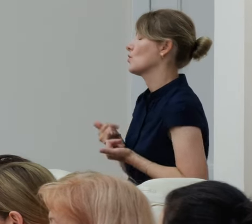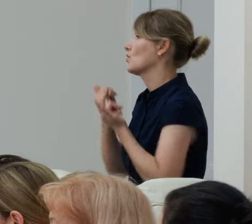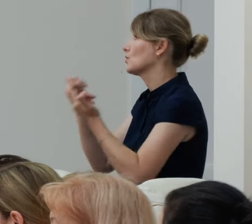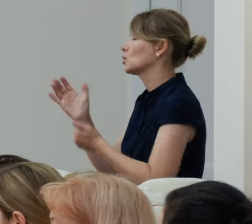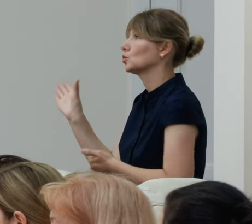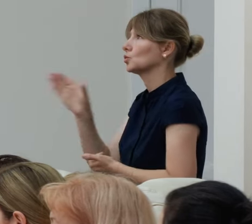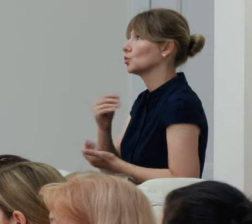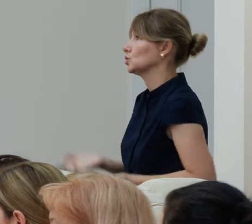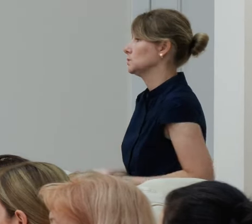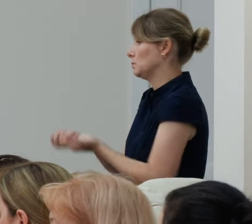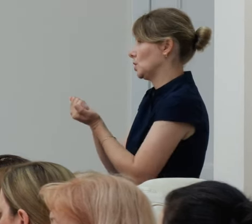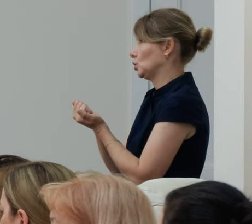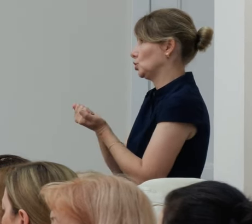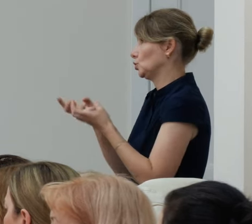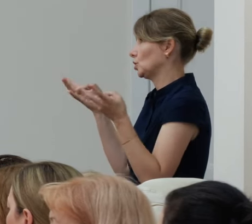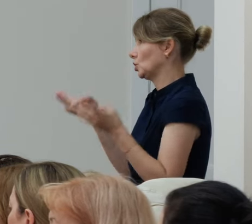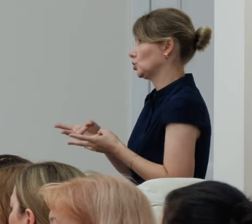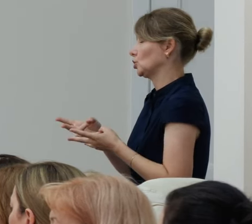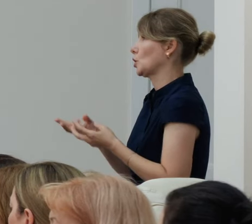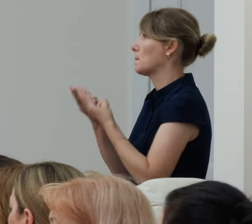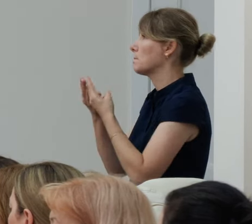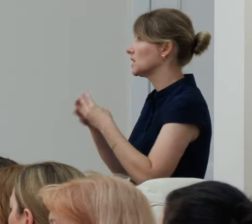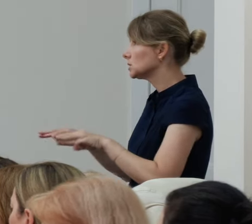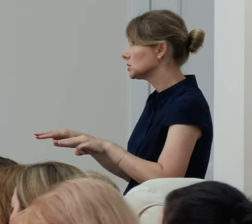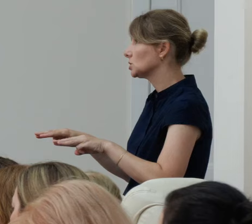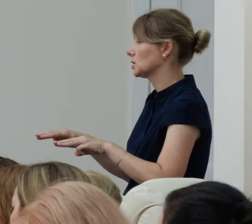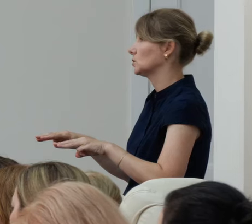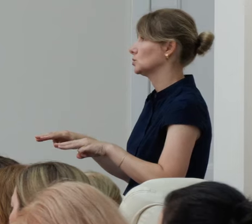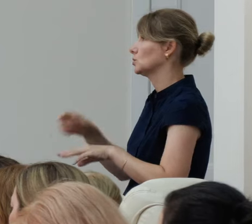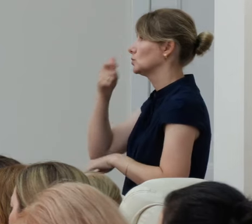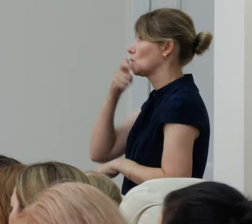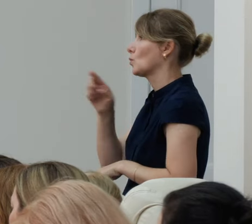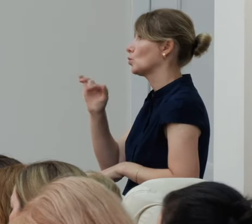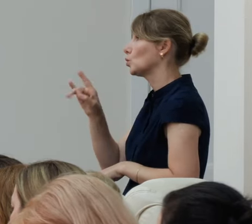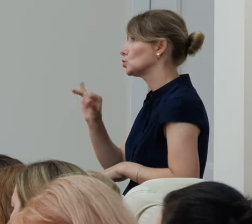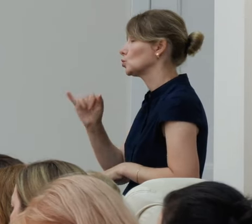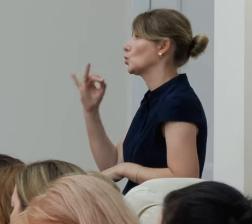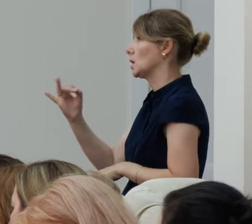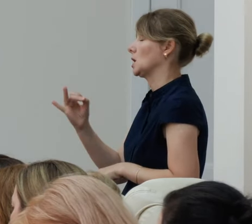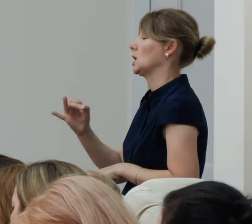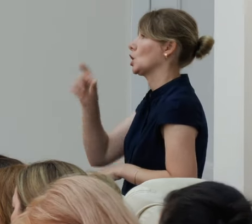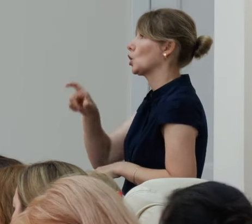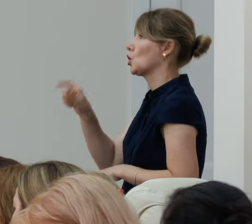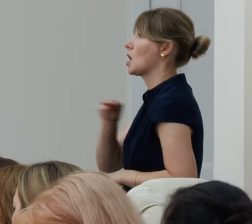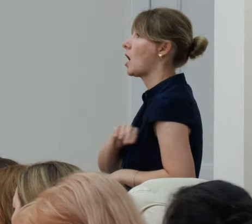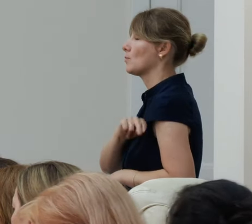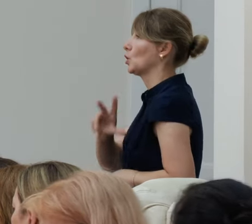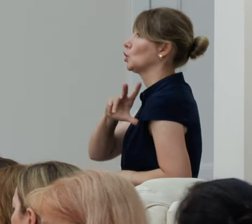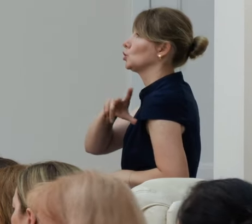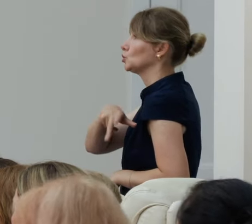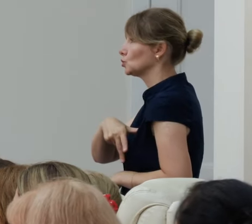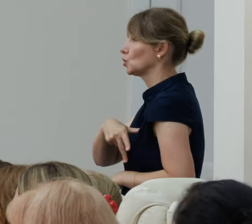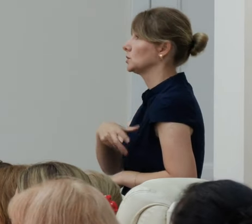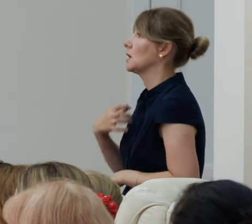tot sprijinul necesar ministerului, domnului Buzu și colegilor din prima linie